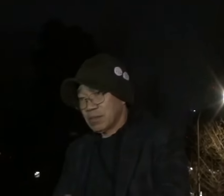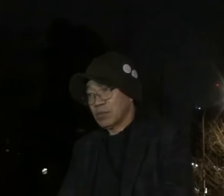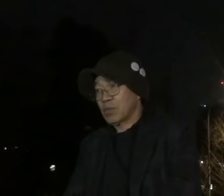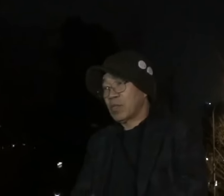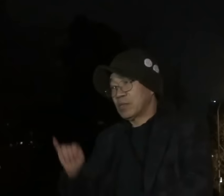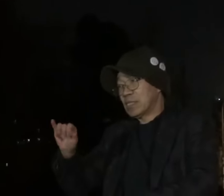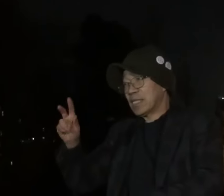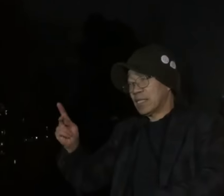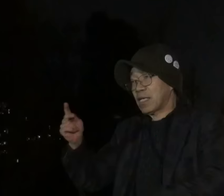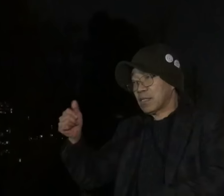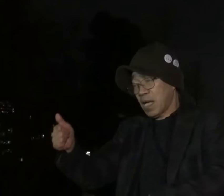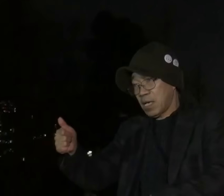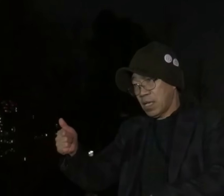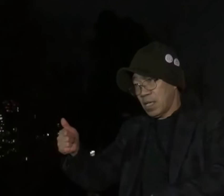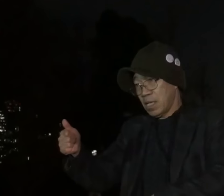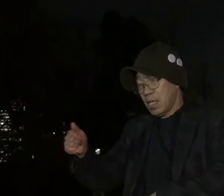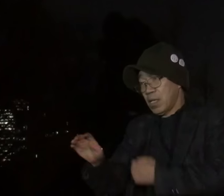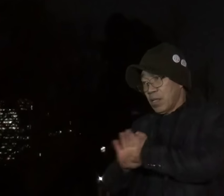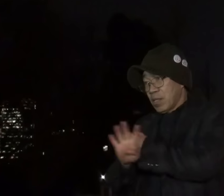原発が